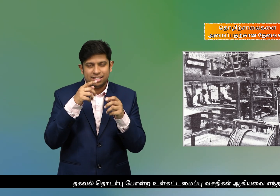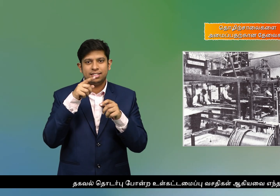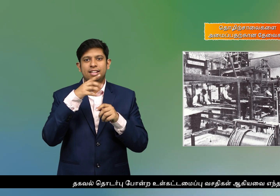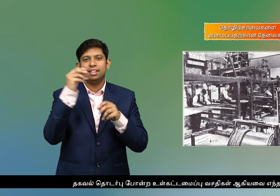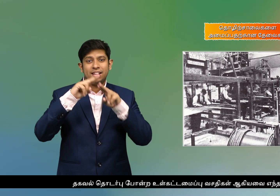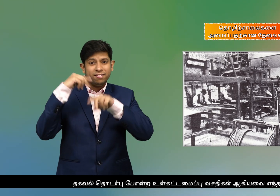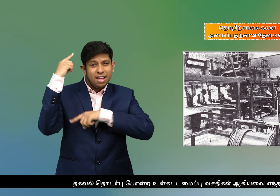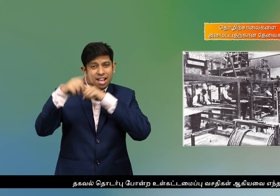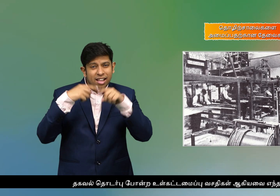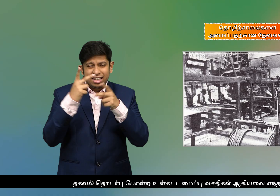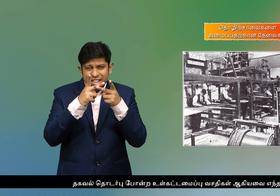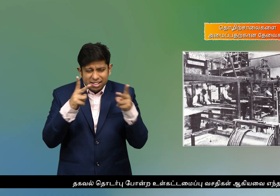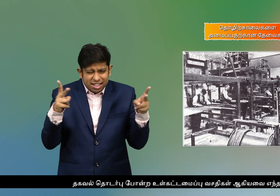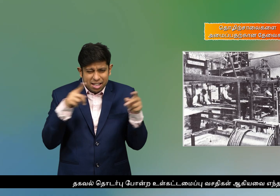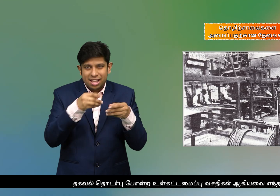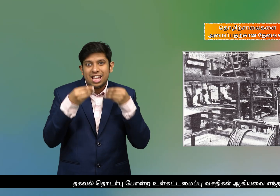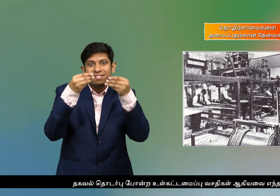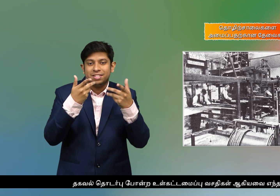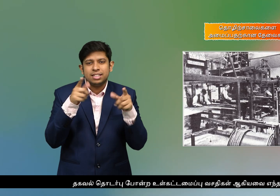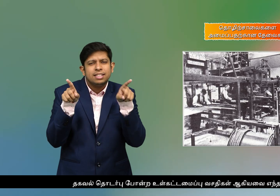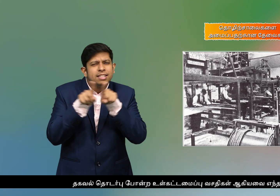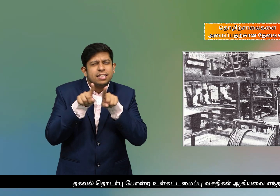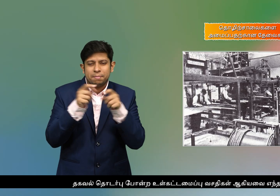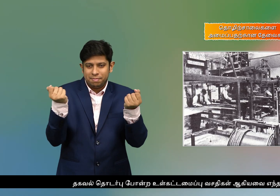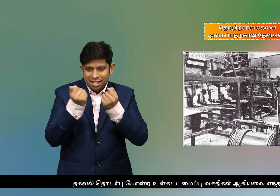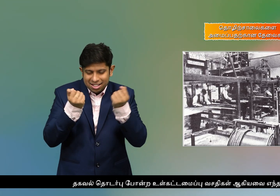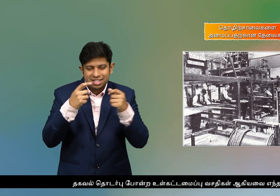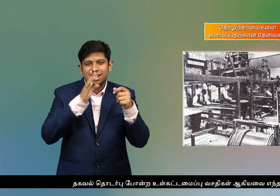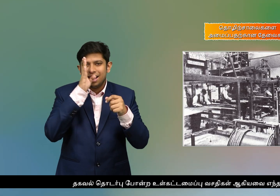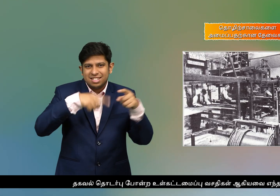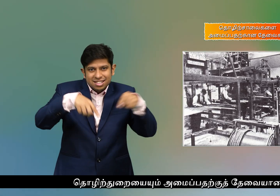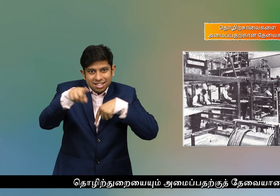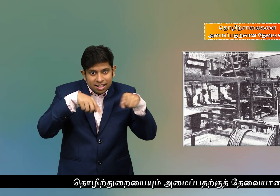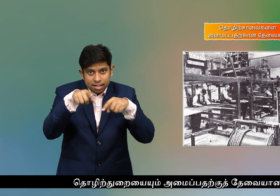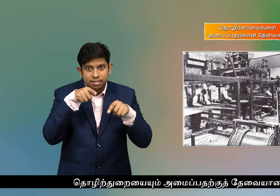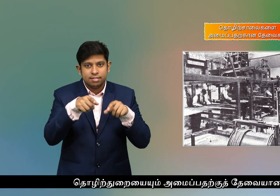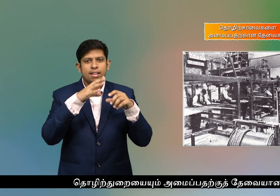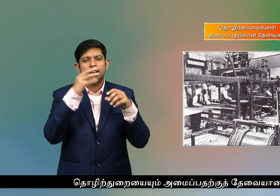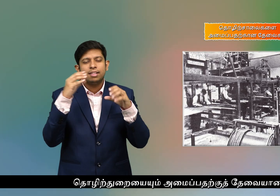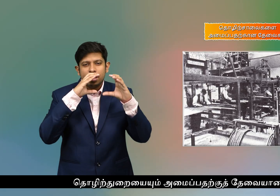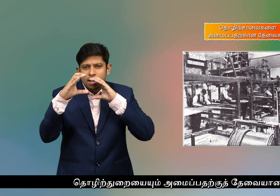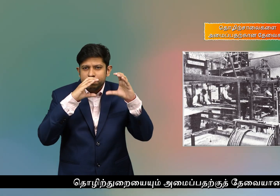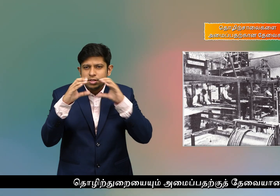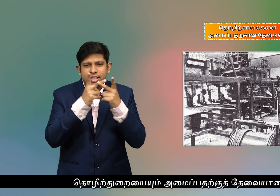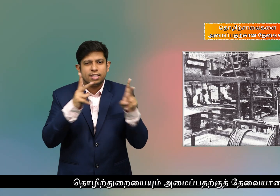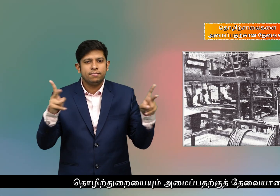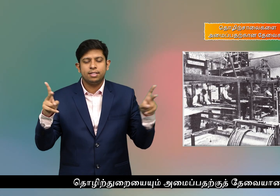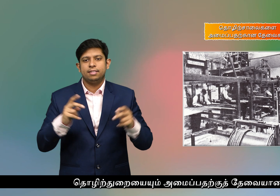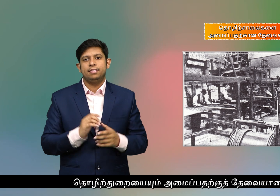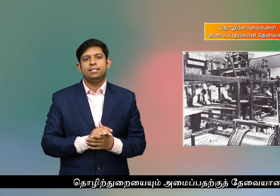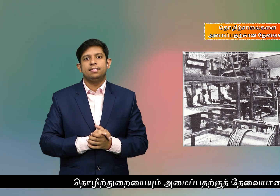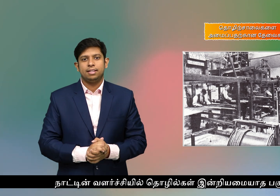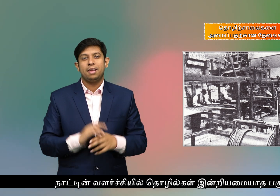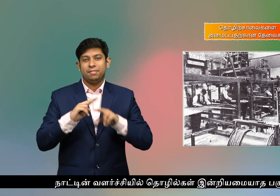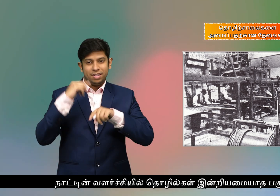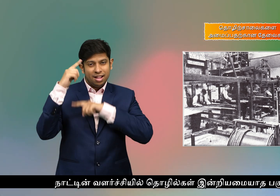போக்குவரத்து, தகவல் தொடர்பு போன்ற உள்கட்டமைப்பு வசதிகள் ஆகியவை எந்தவொரு தொழில்துறையையும் அமைப்பதற்கு